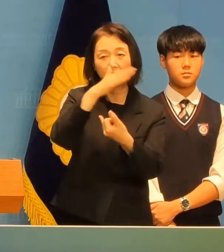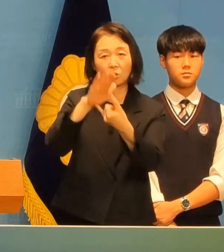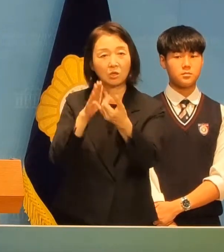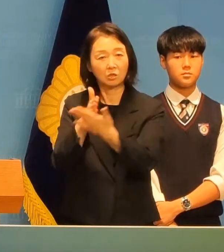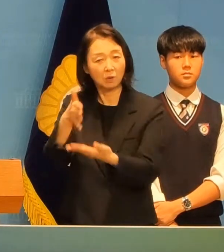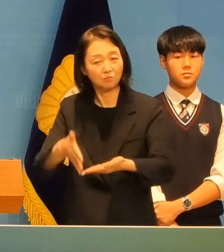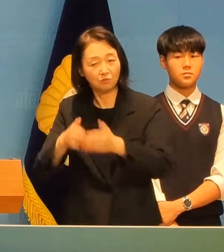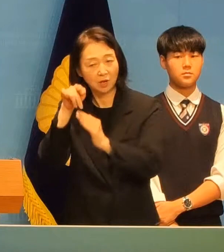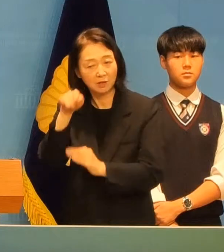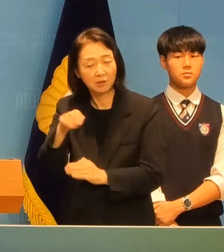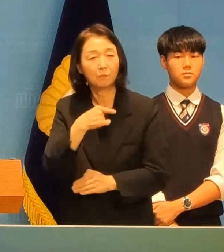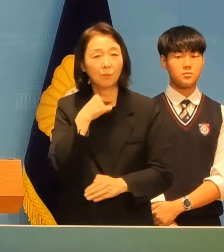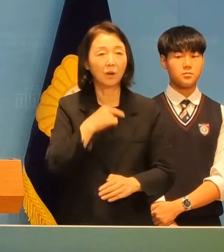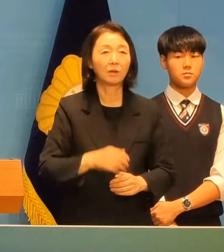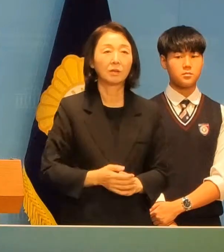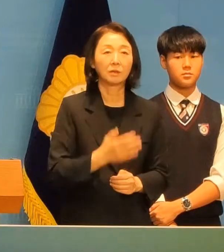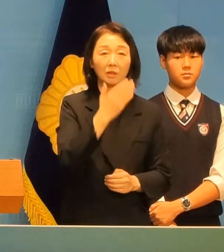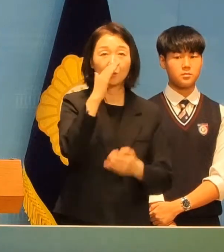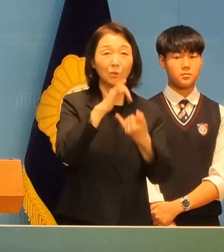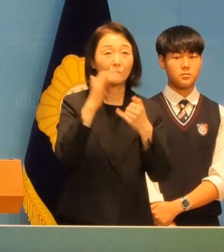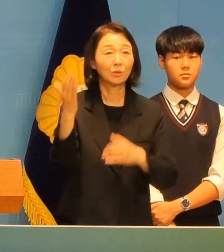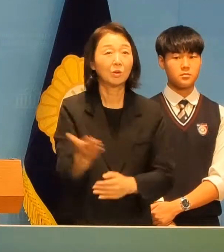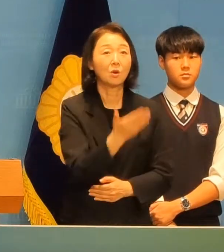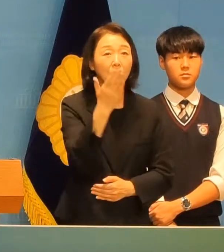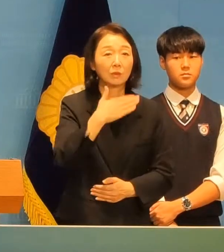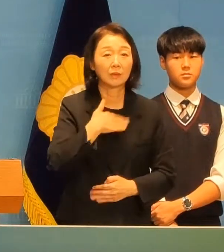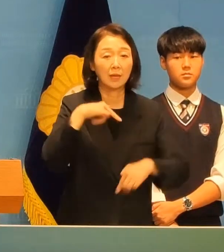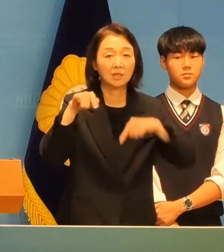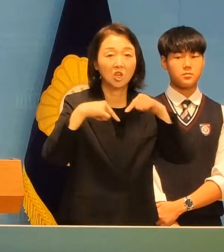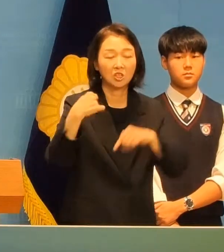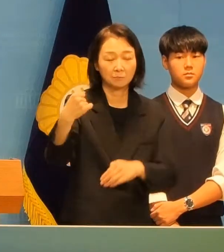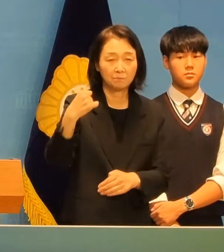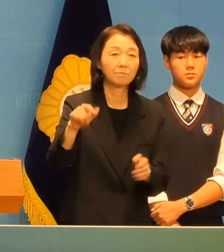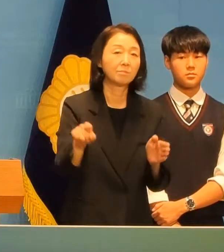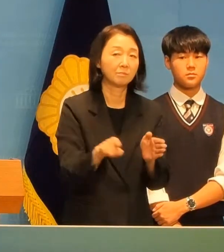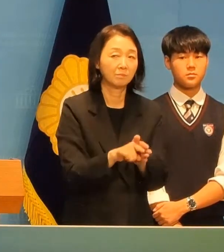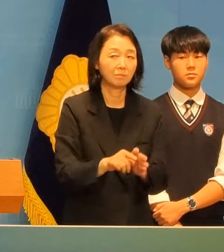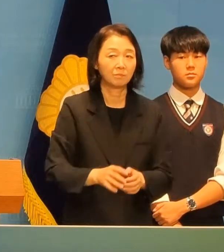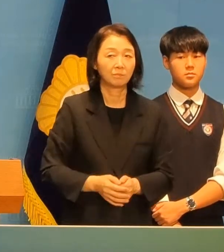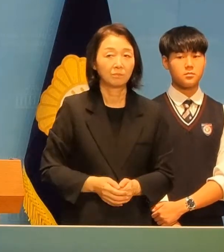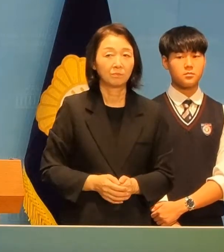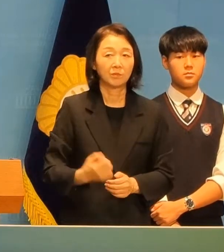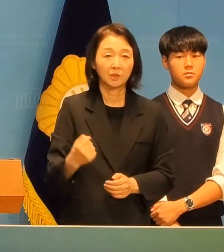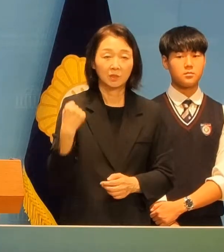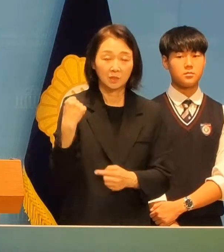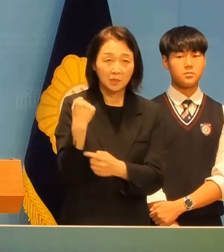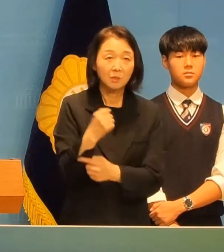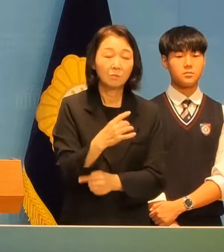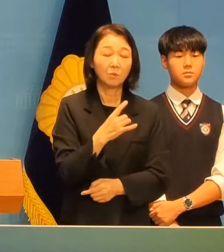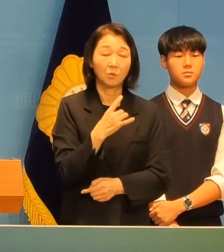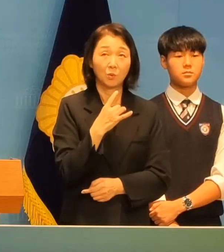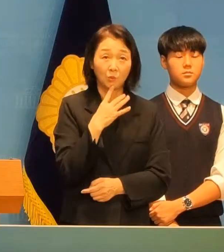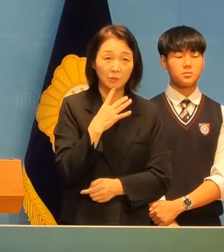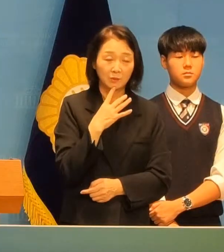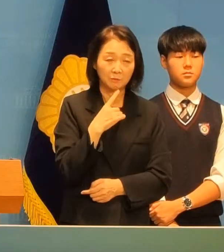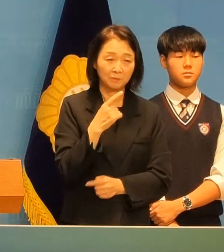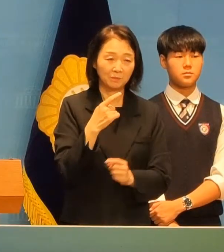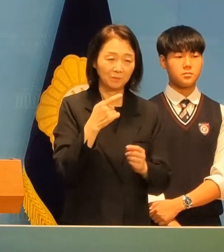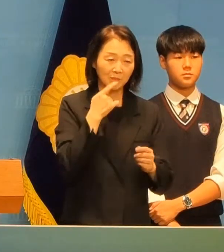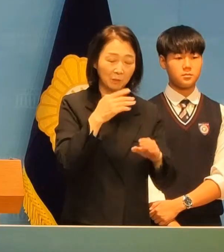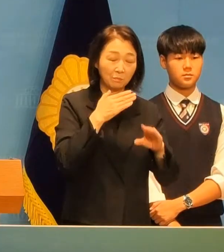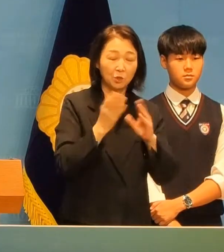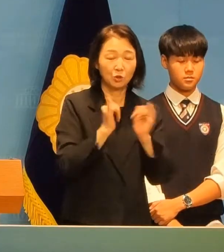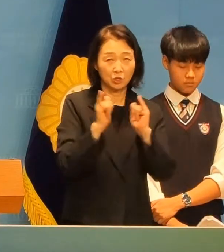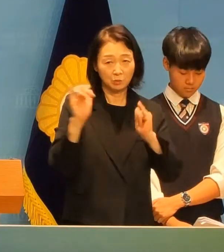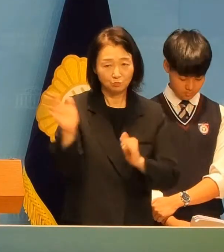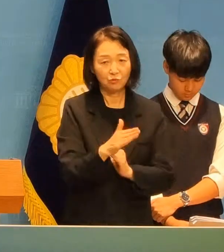희망합니다. 청소년 여러분, 저는 정치가 가진 힘을 믿습니다. 그 힘은 오직 민주시민으로부터